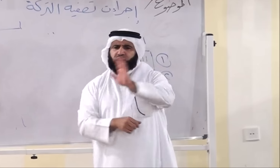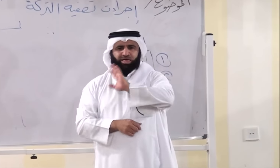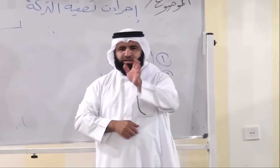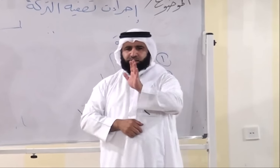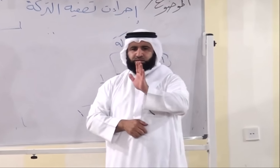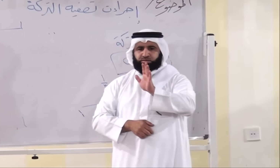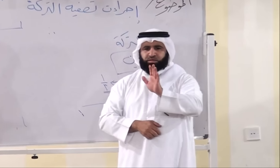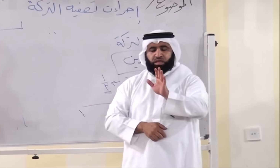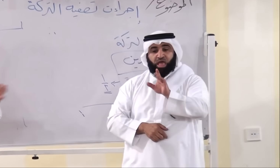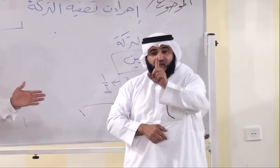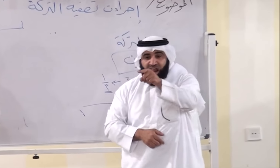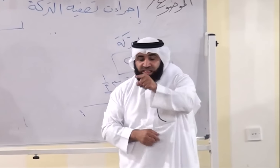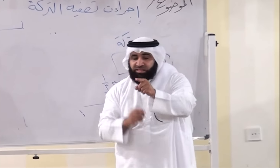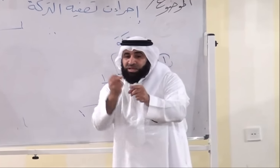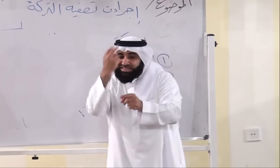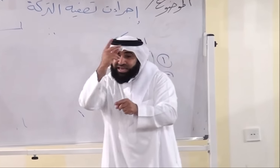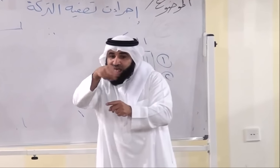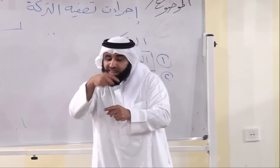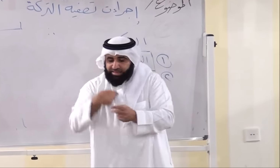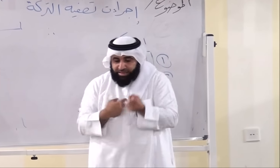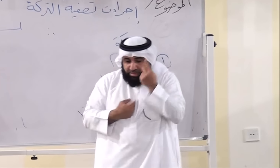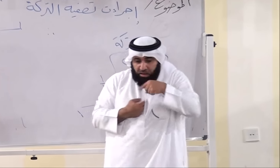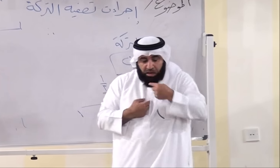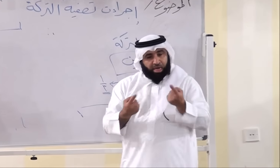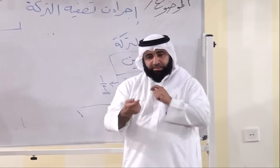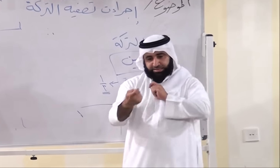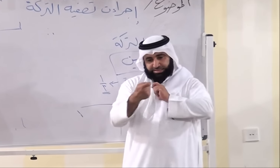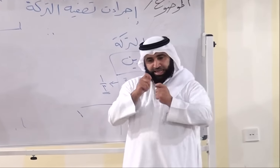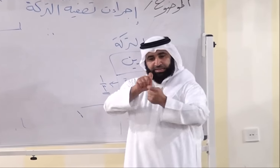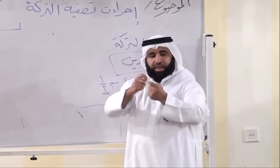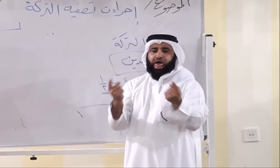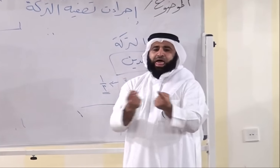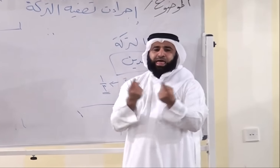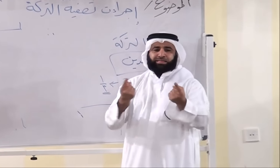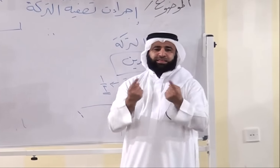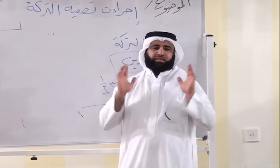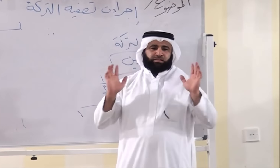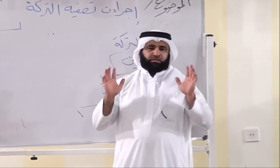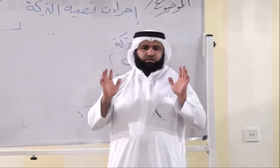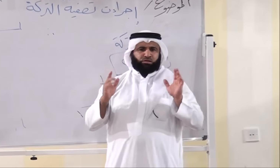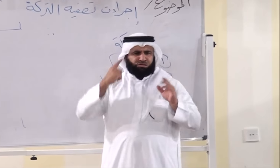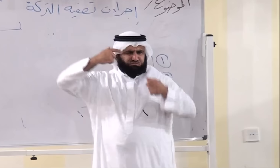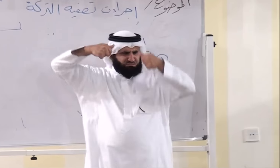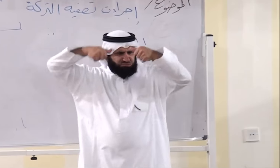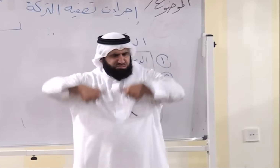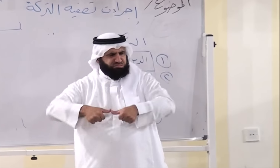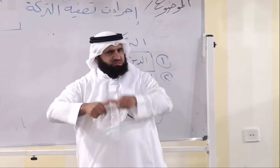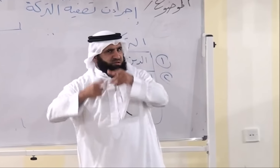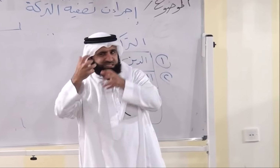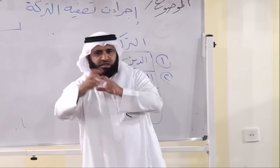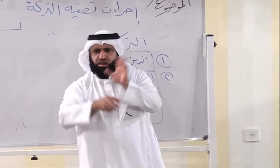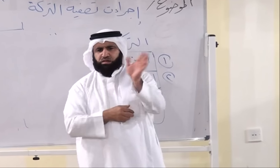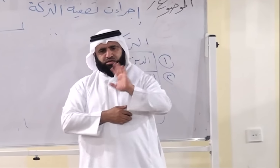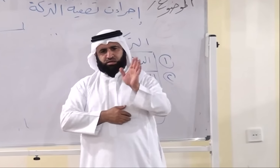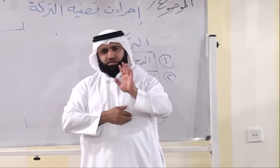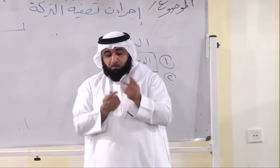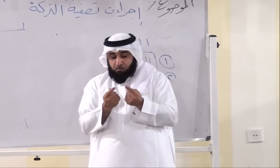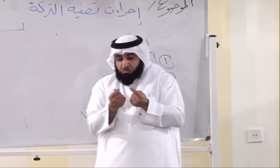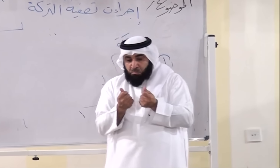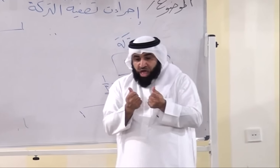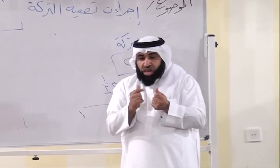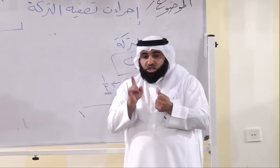اني اخالف الرأي لكن لا اختلف معه في هذا الامر. ويجب ان لا يكون المال، هذا المال لا يجب ان